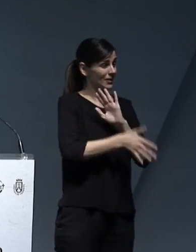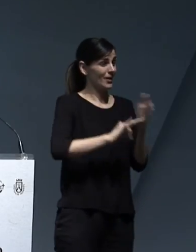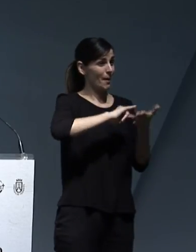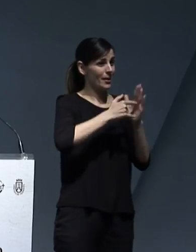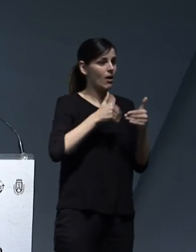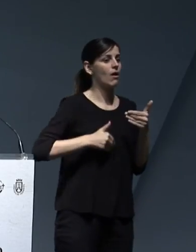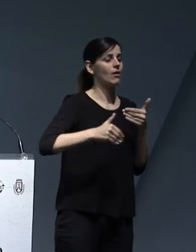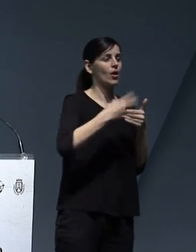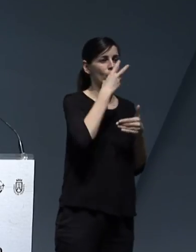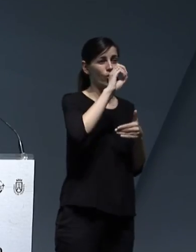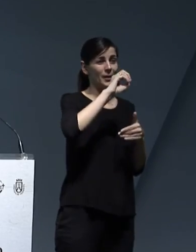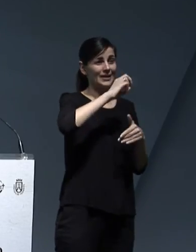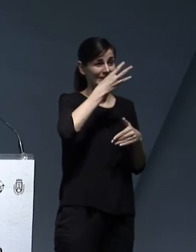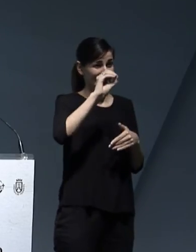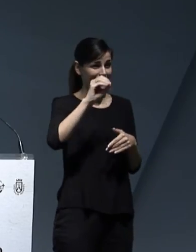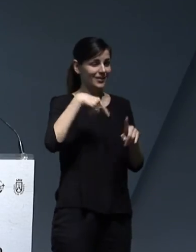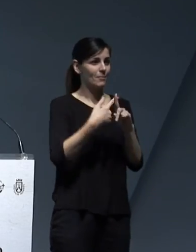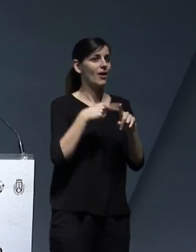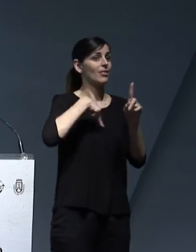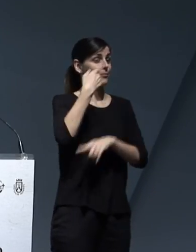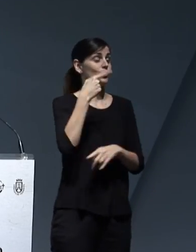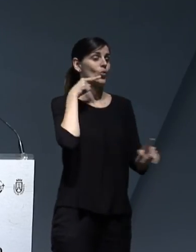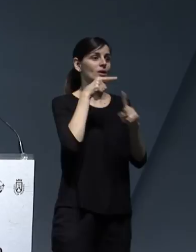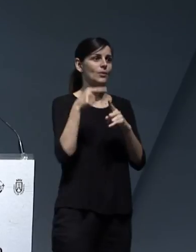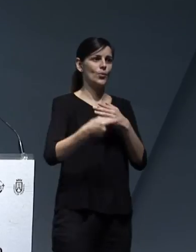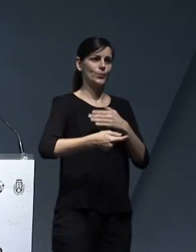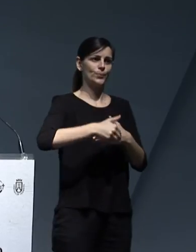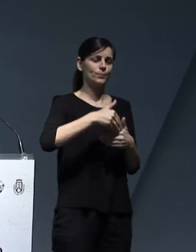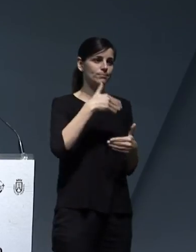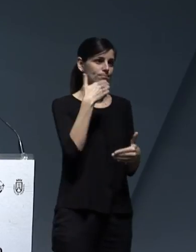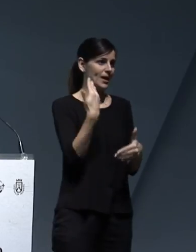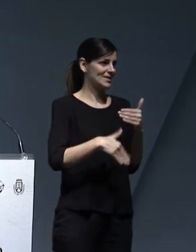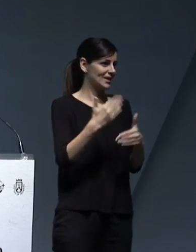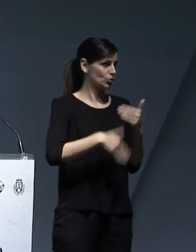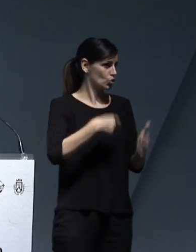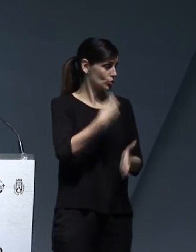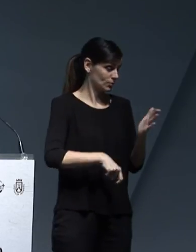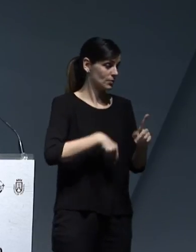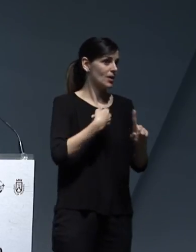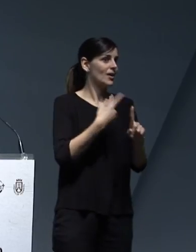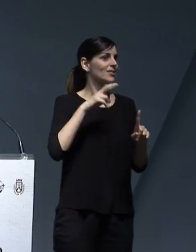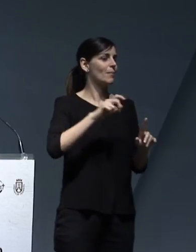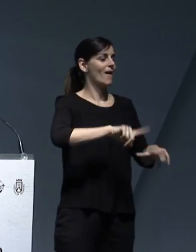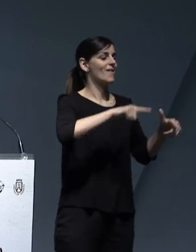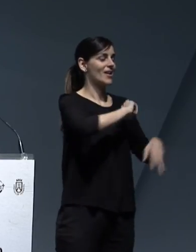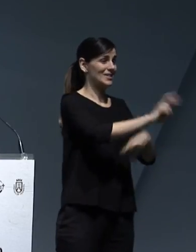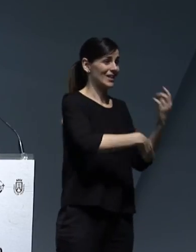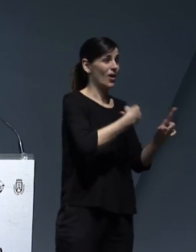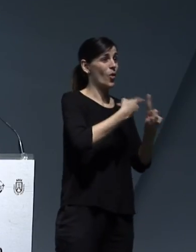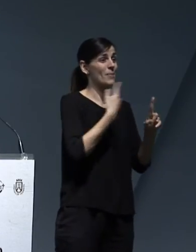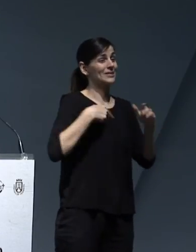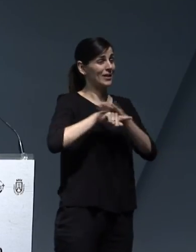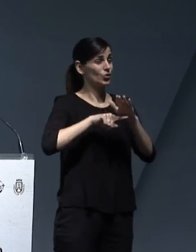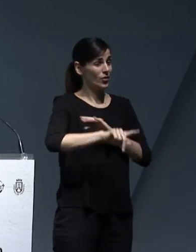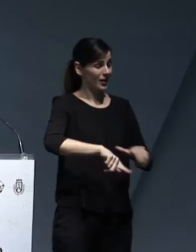con objetivos más estrictos en materia de reciclado y eliminación de residuos y actuaciones concretas en estos campos y en